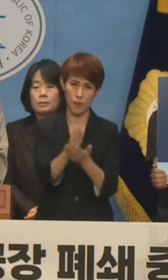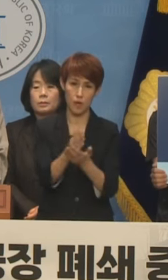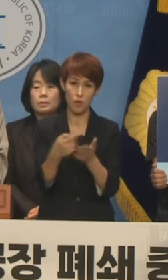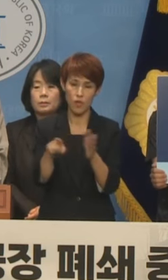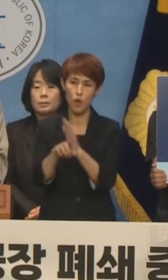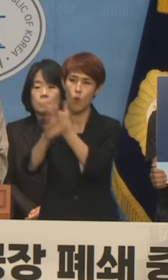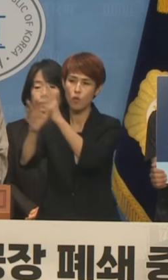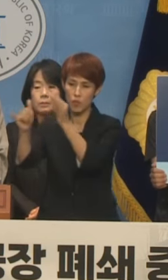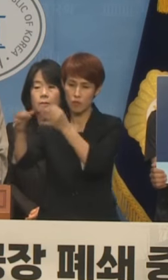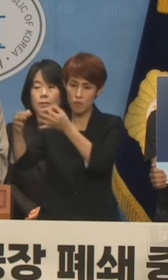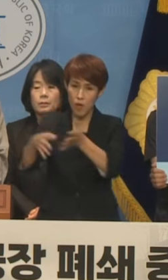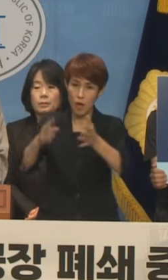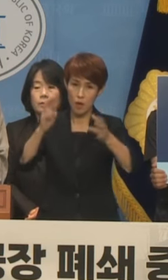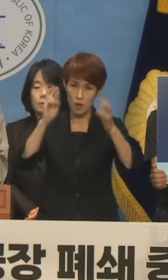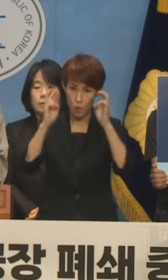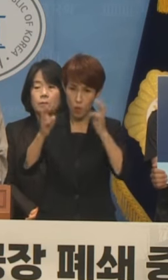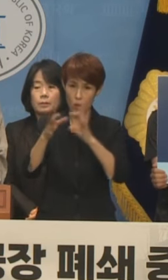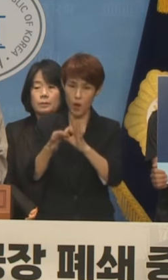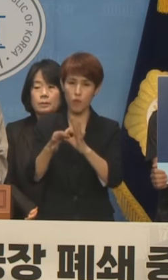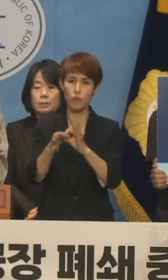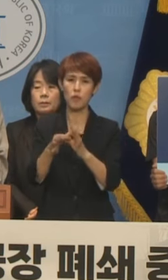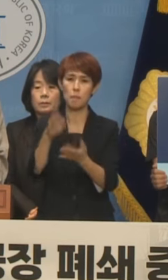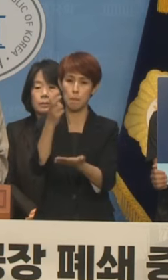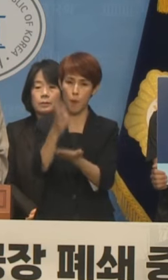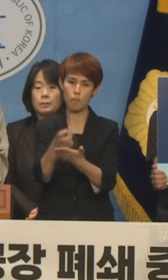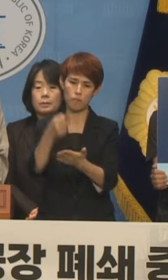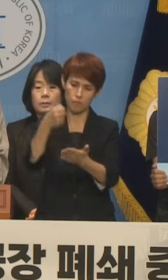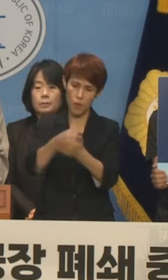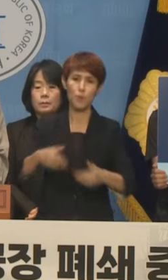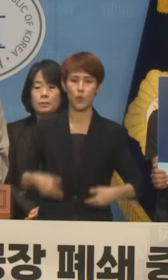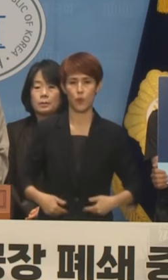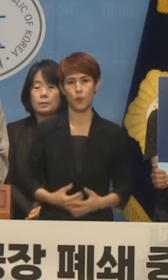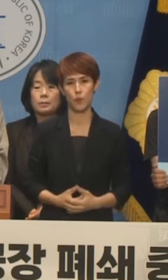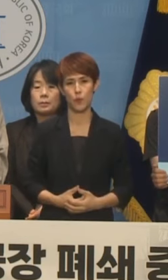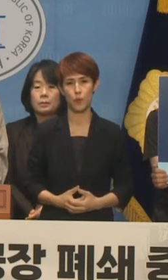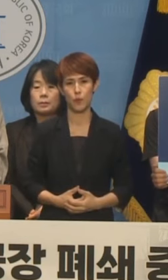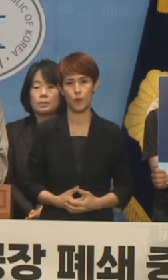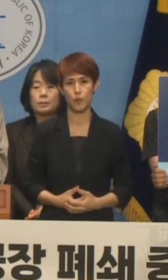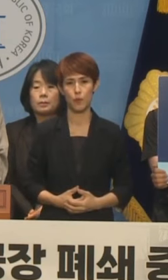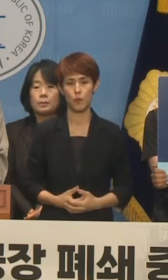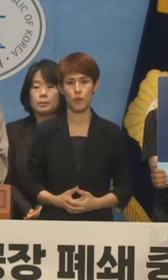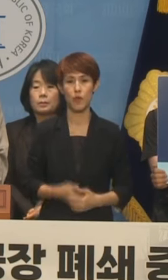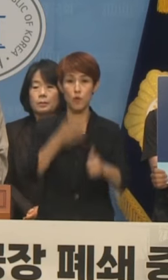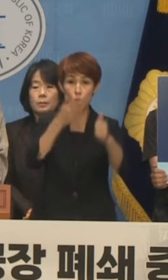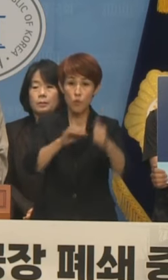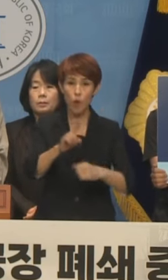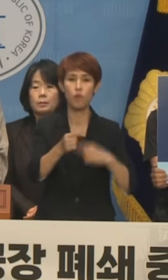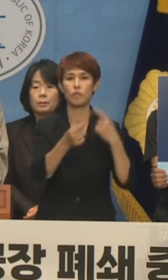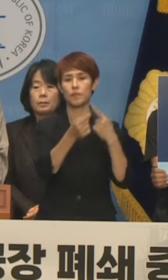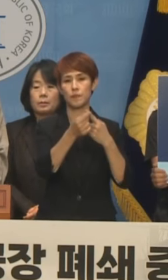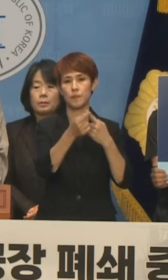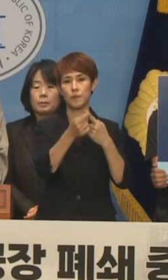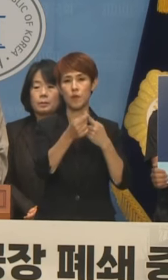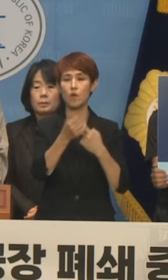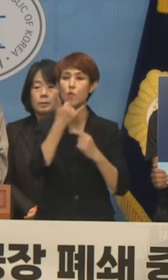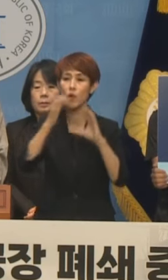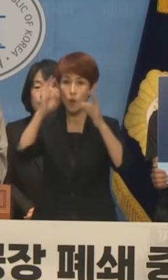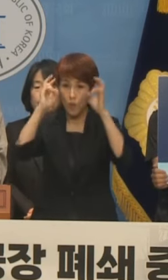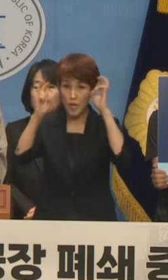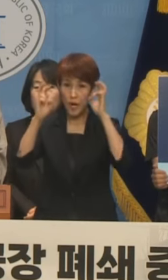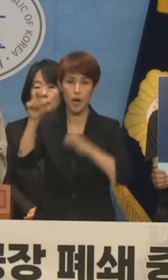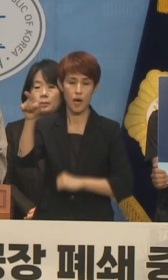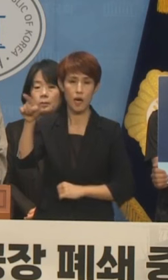외국인 투자기업 규제법이 반드시 제정되어야 한다. 우리는 다음과 같이 요구한다. 첫째, 독일 기업